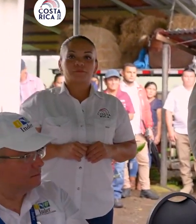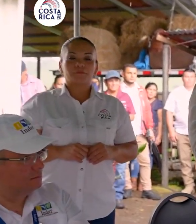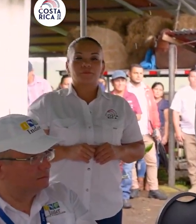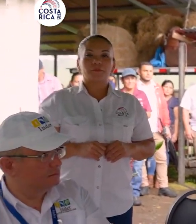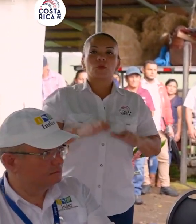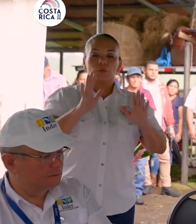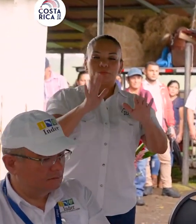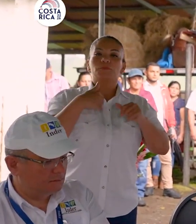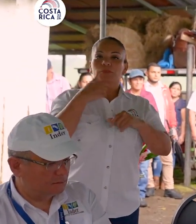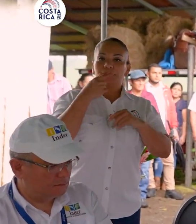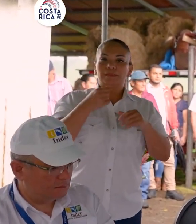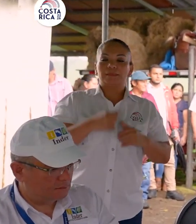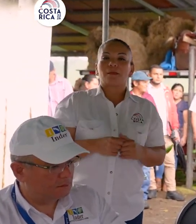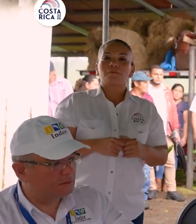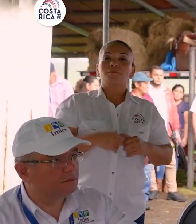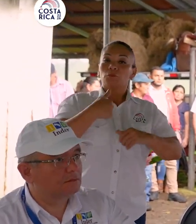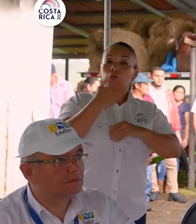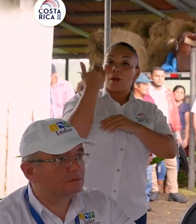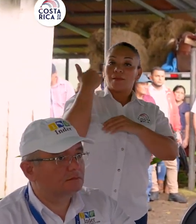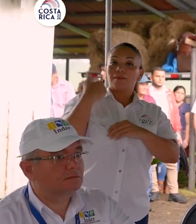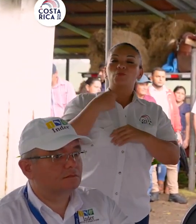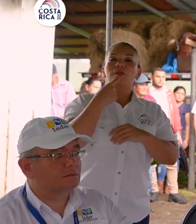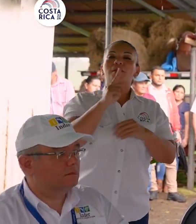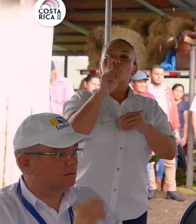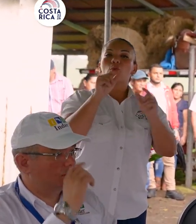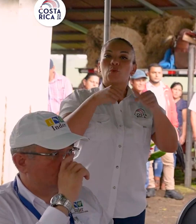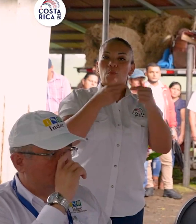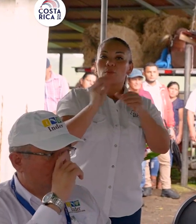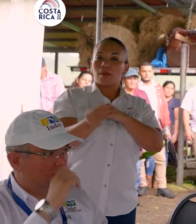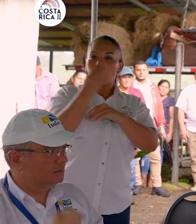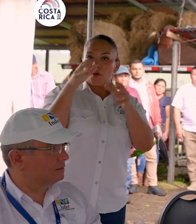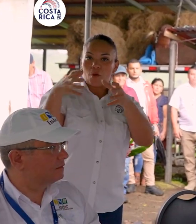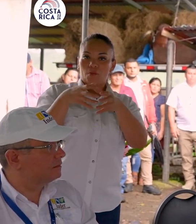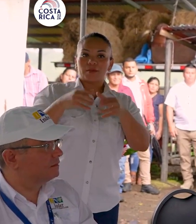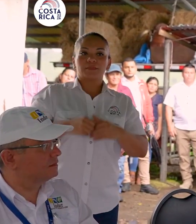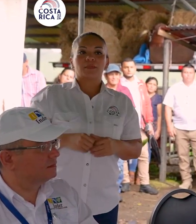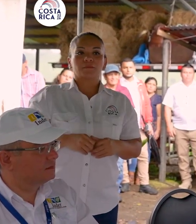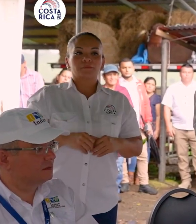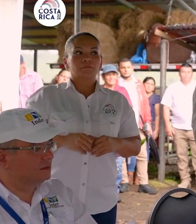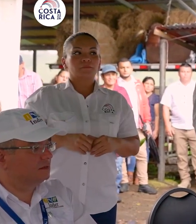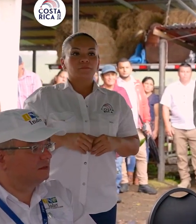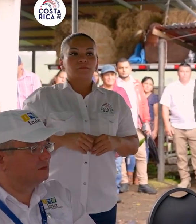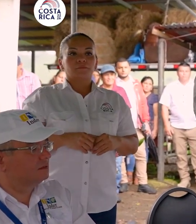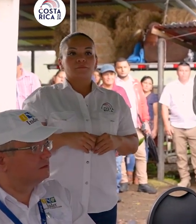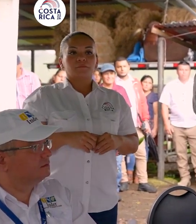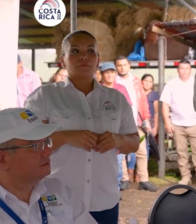Entonces les decía que yo el otro día le dije a un grupo de jóvenes que